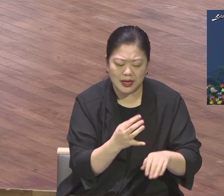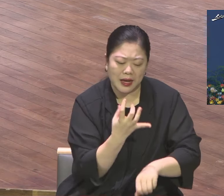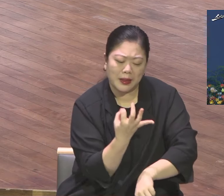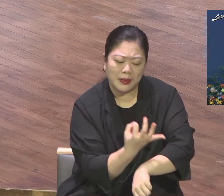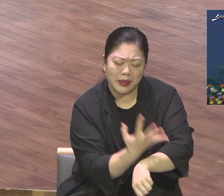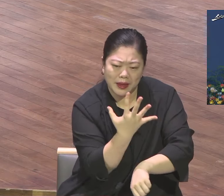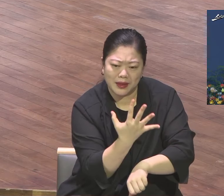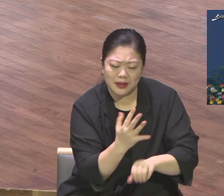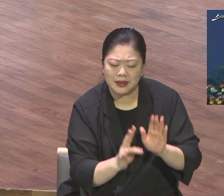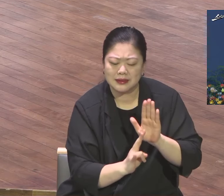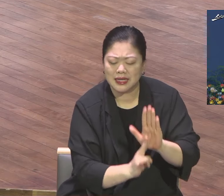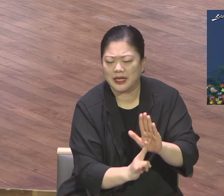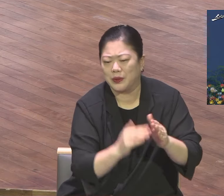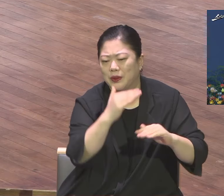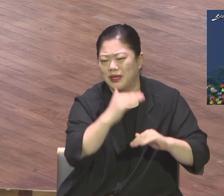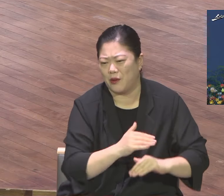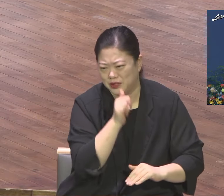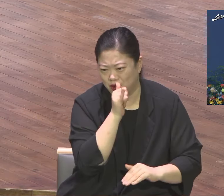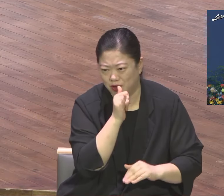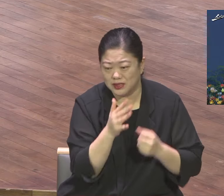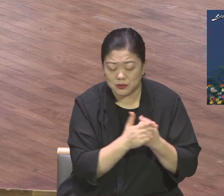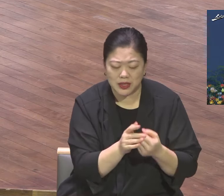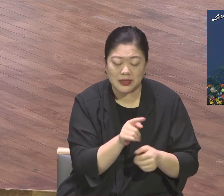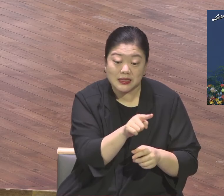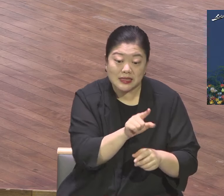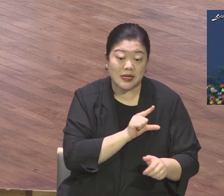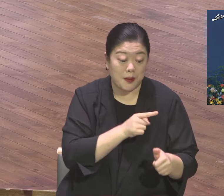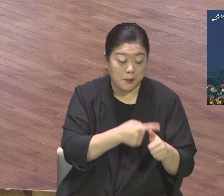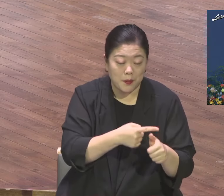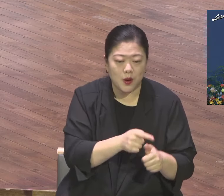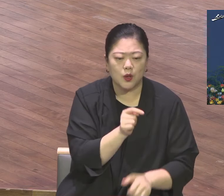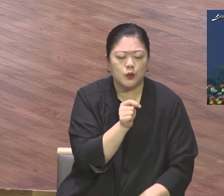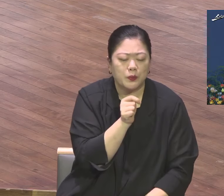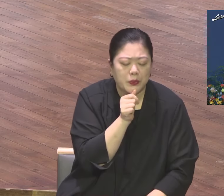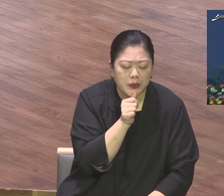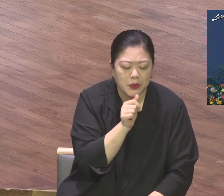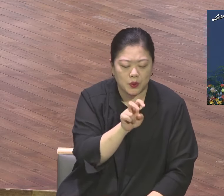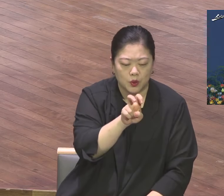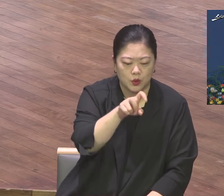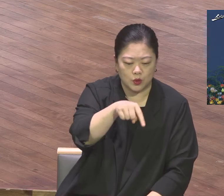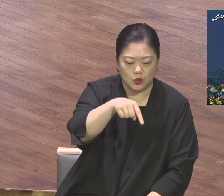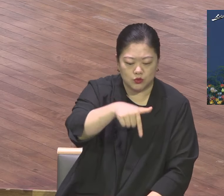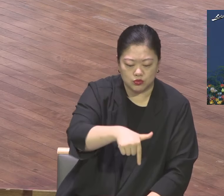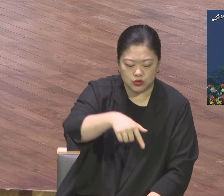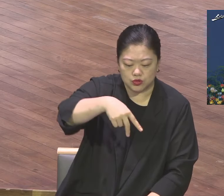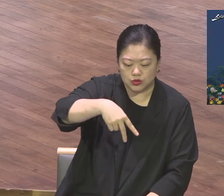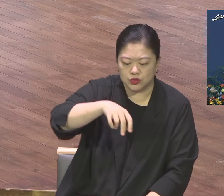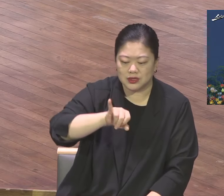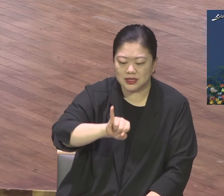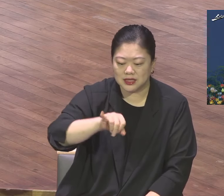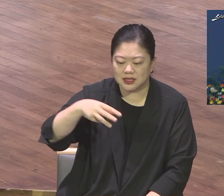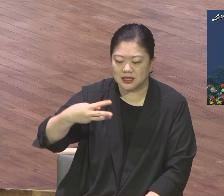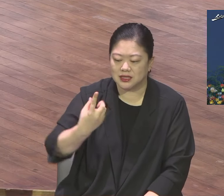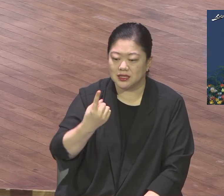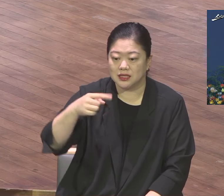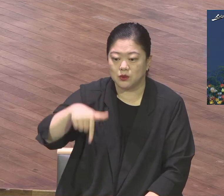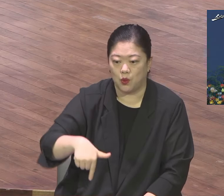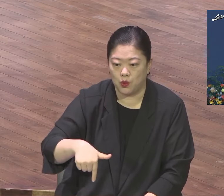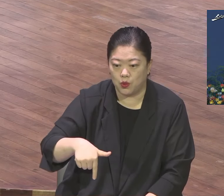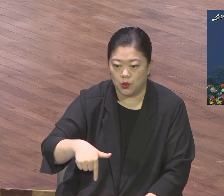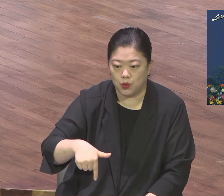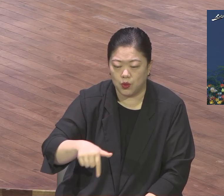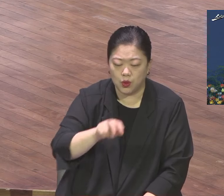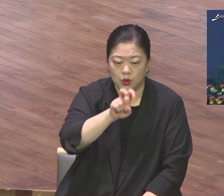있습니다. 그 내용이 짧기 때문에 소묵시록이다라고 그렇게도 말합니다. 묵시란 말은 하나님께서 계시를